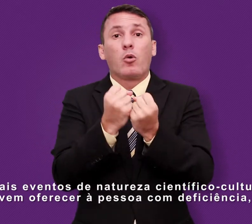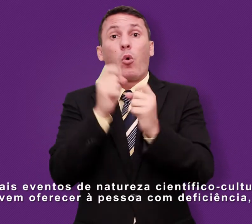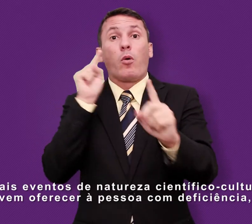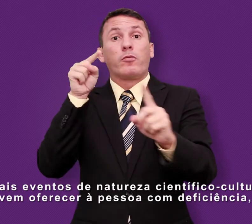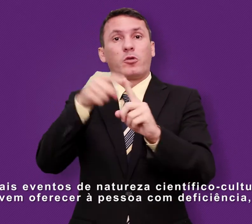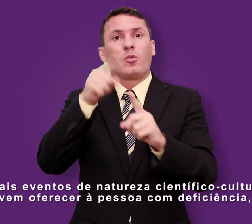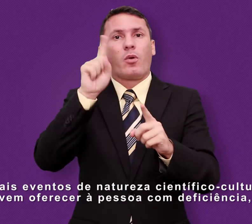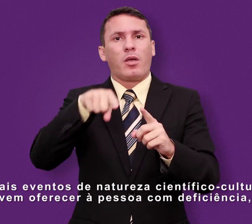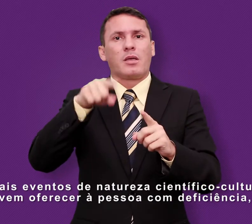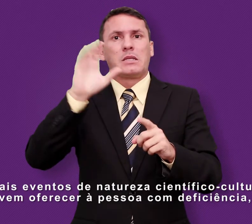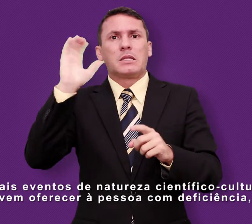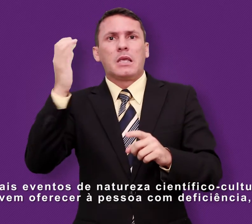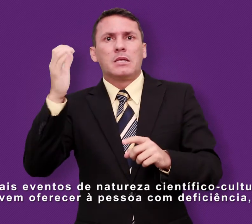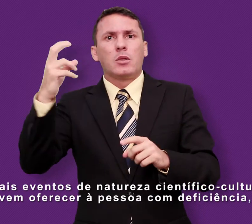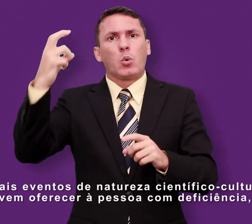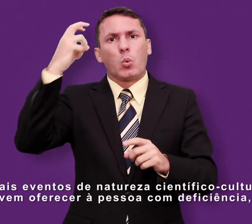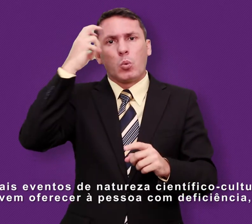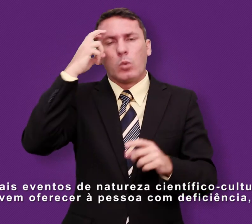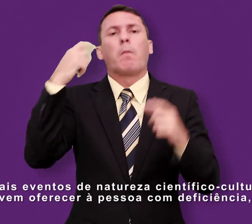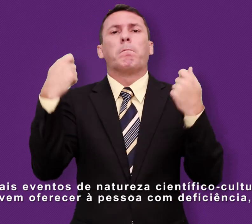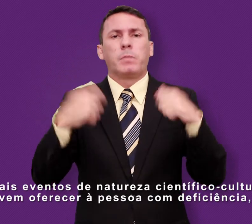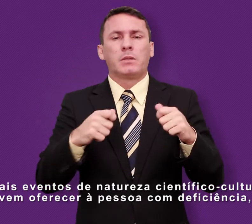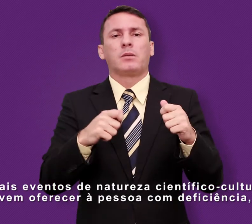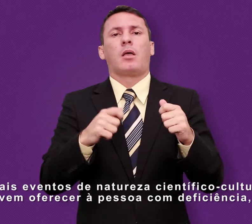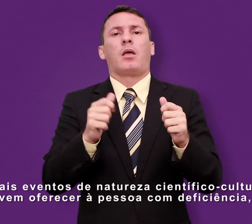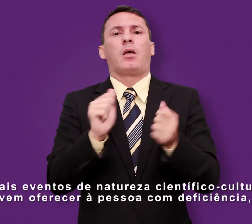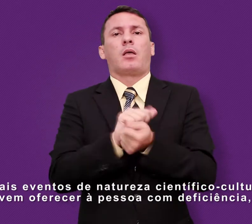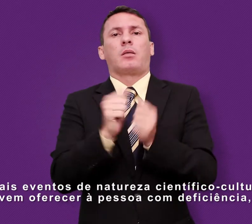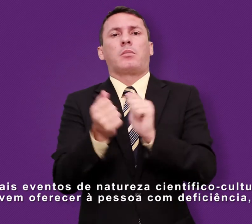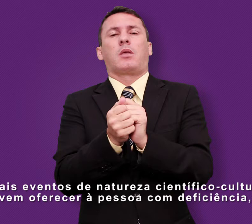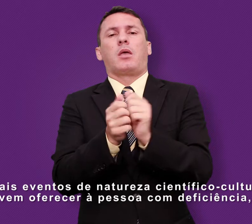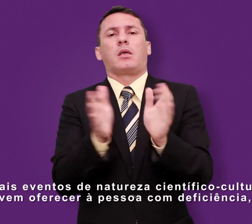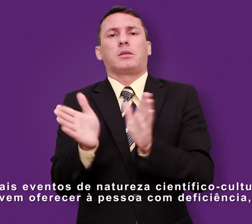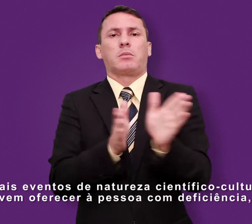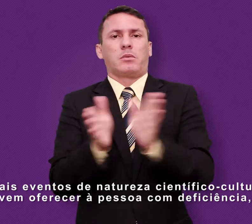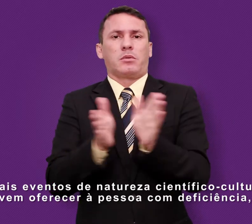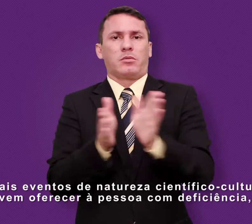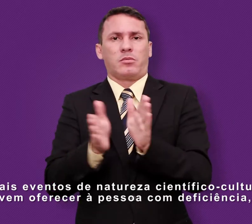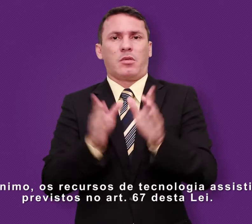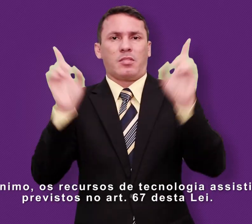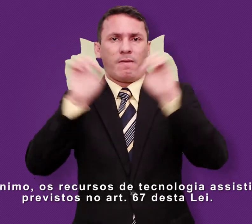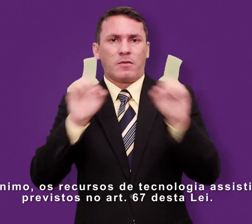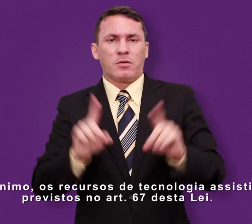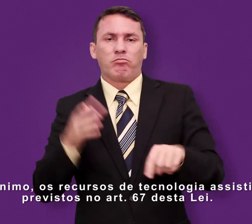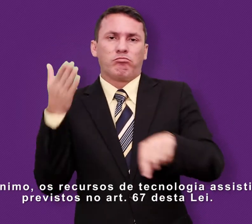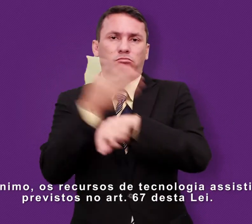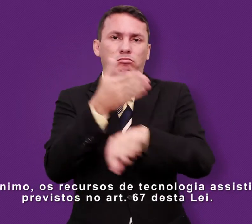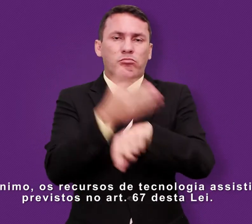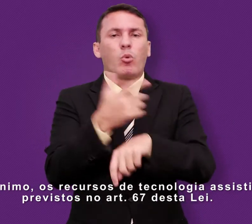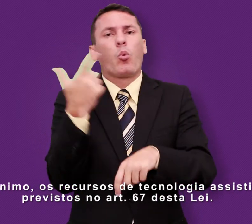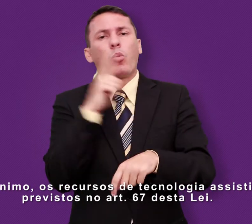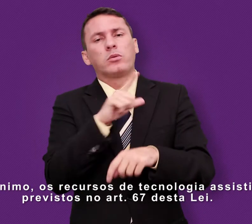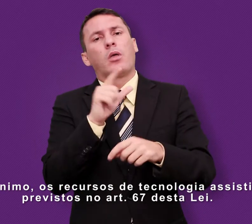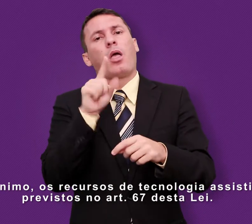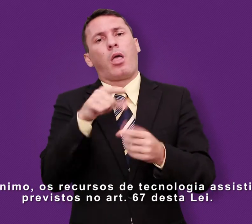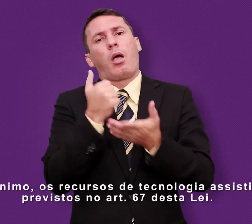de natureza científico-cultural devem oferecer à pessoa com deficiência, no mínimo, os recursos de